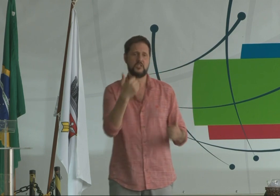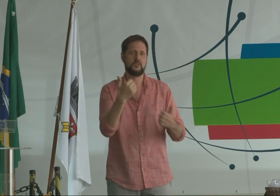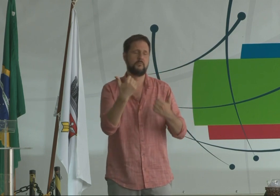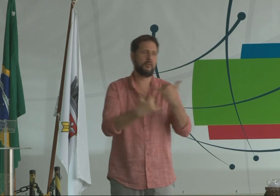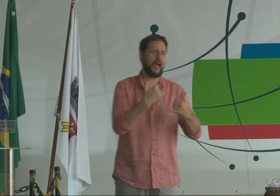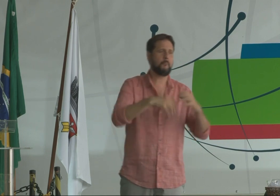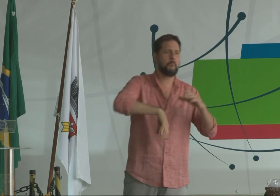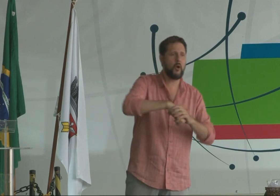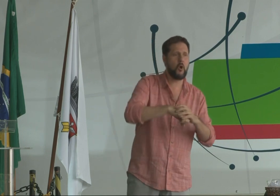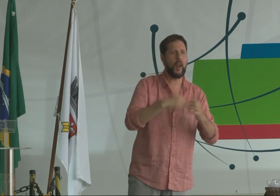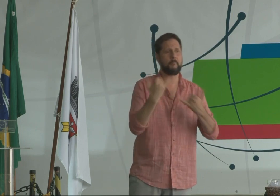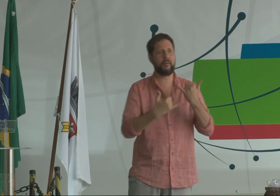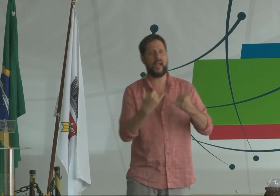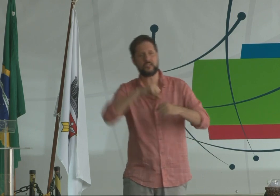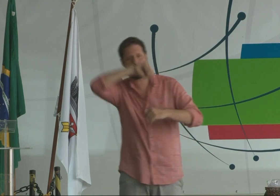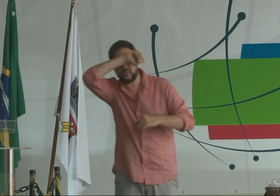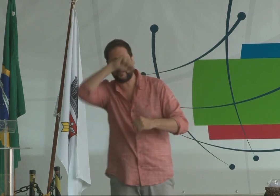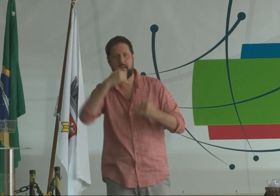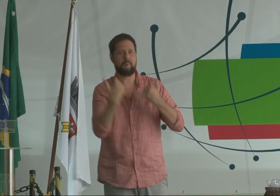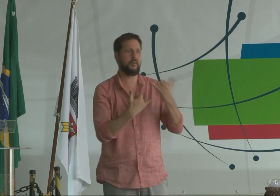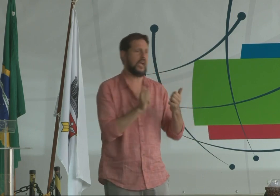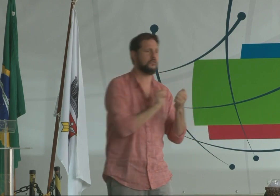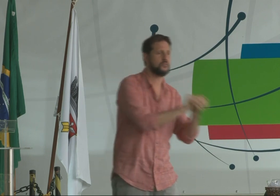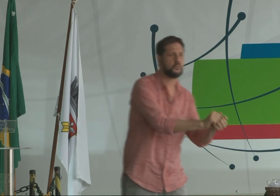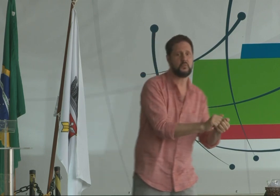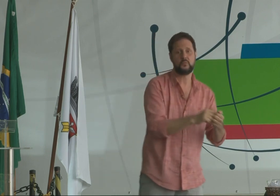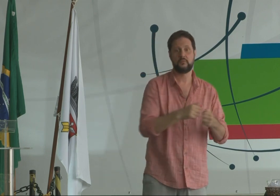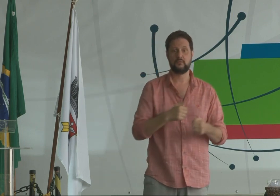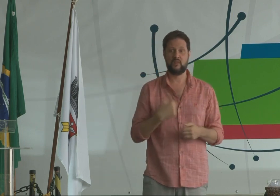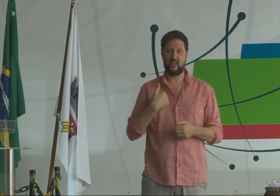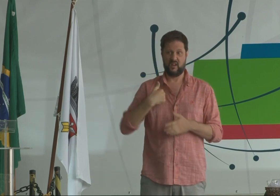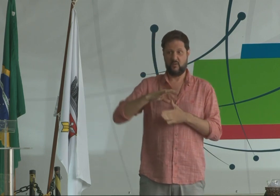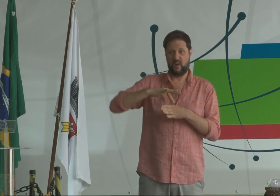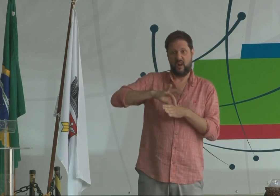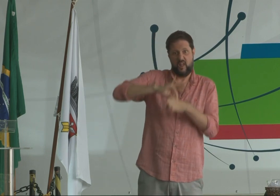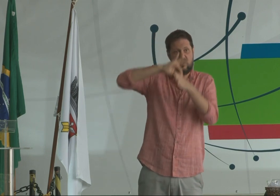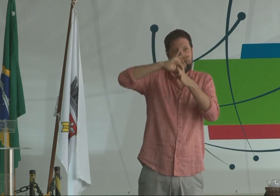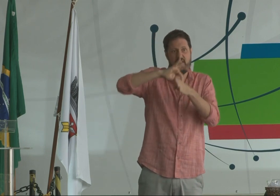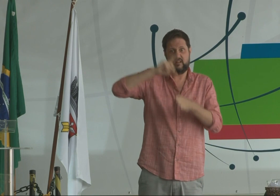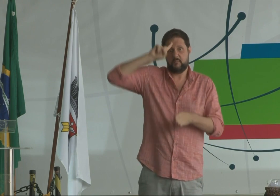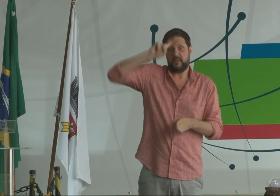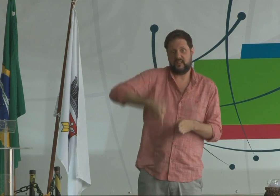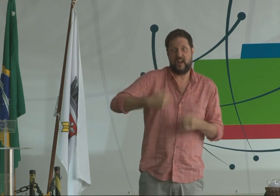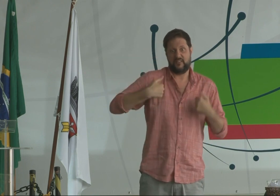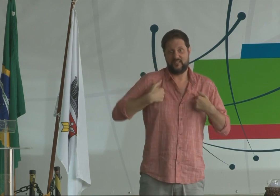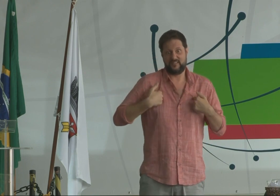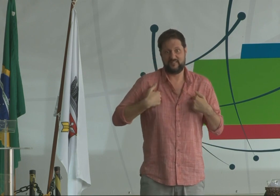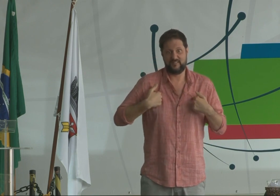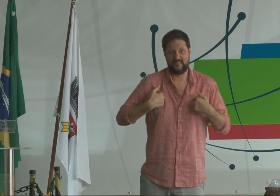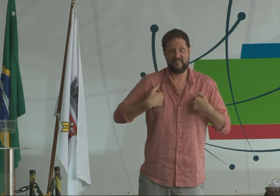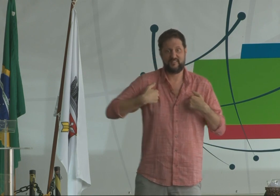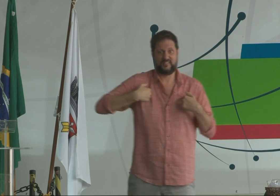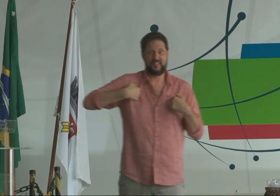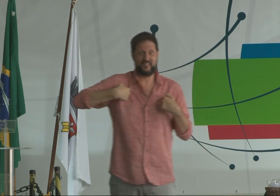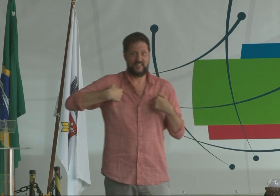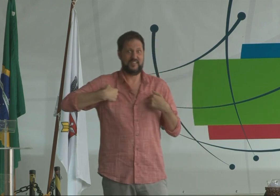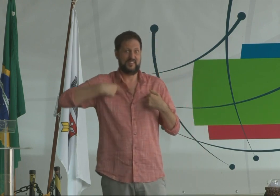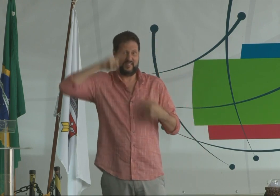do verbal. Um dos povos de... brincar de bola, de pique-se-esconde... Me mandaram pra eu ser